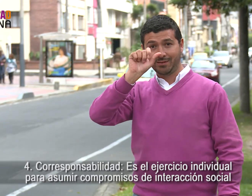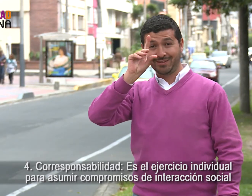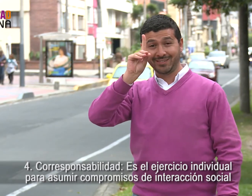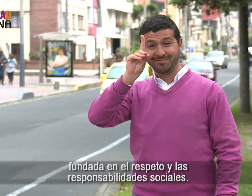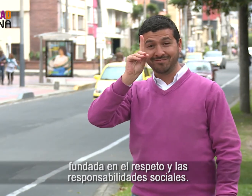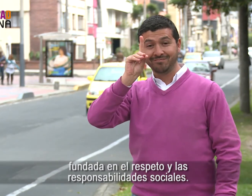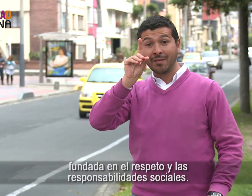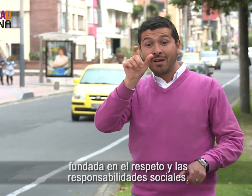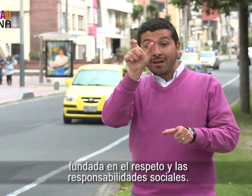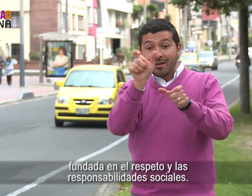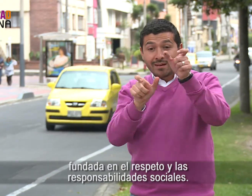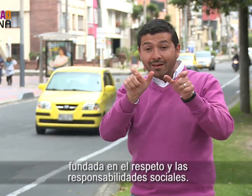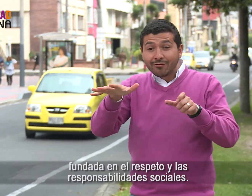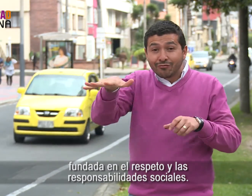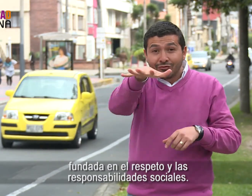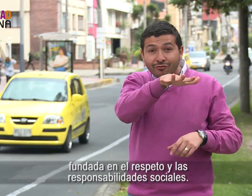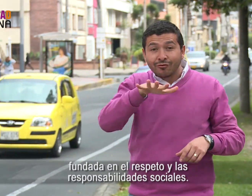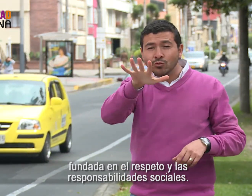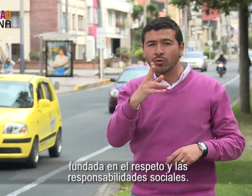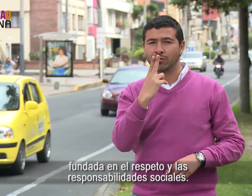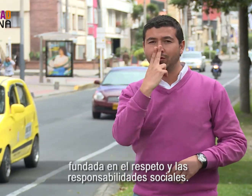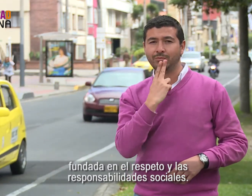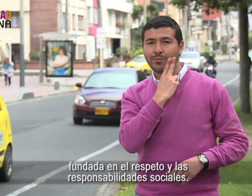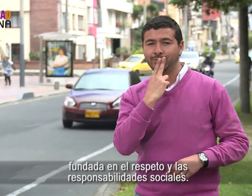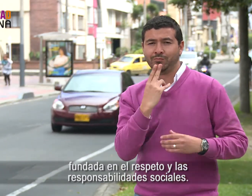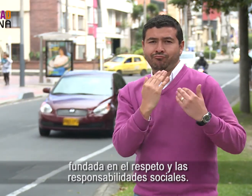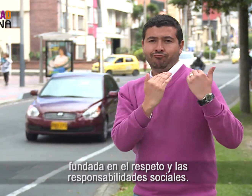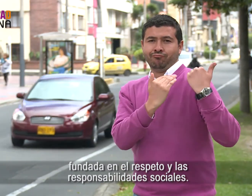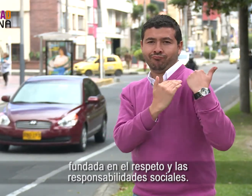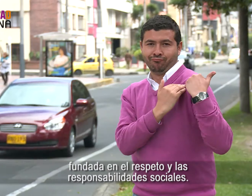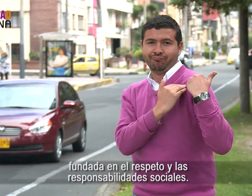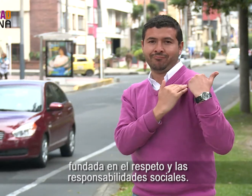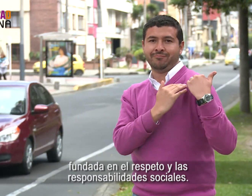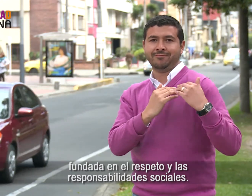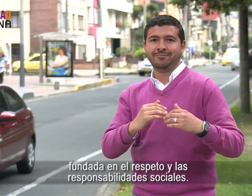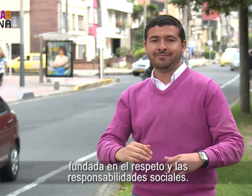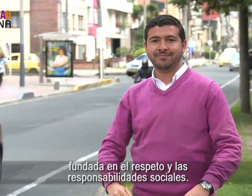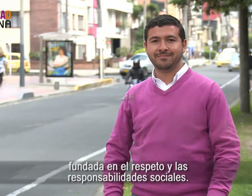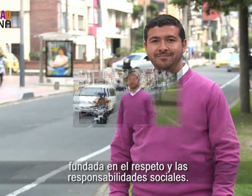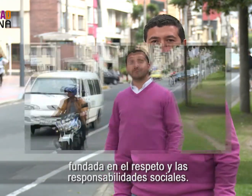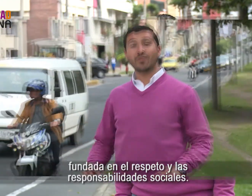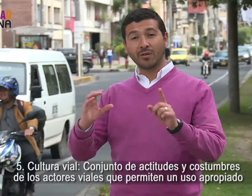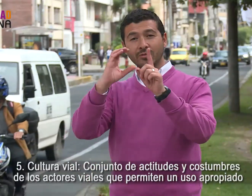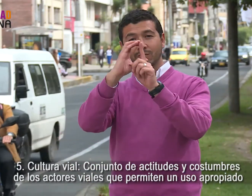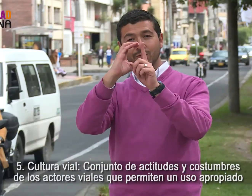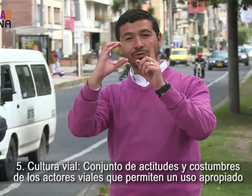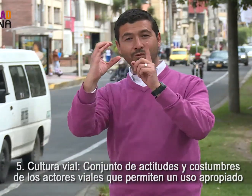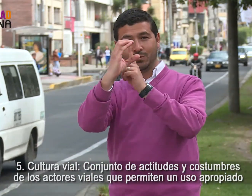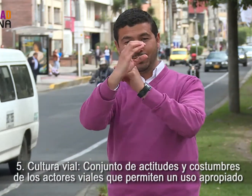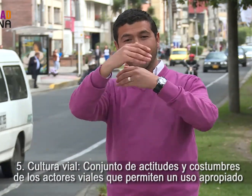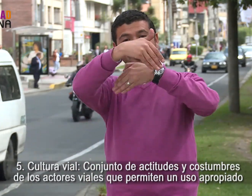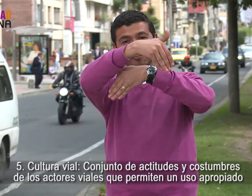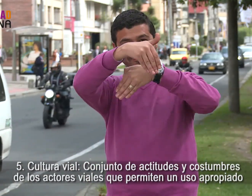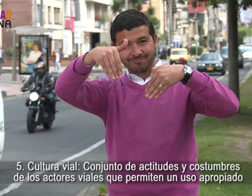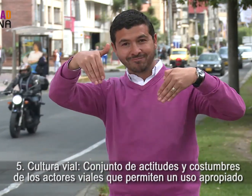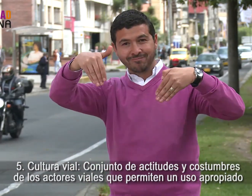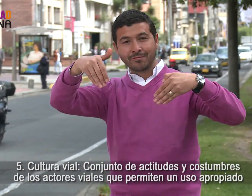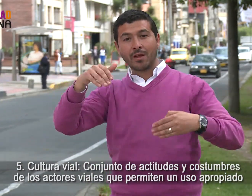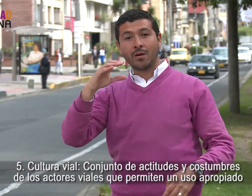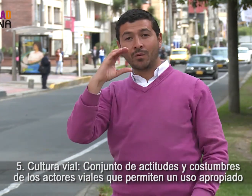social fundada en el respeto y las responsabilidades sociales. Cultura vial, conjunto